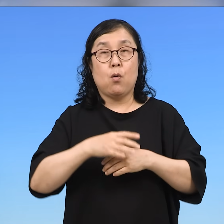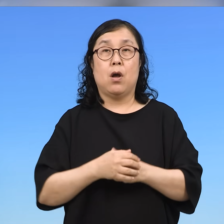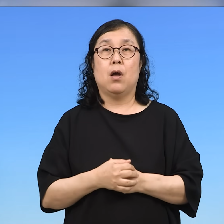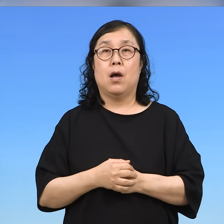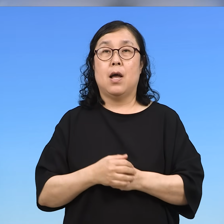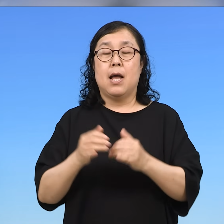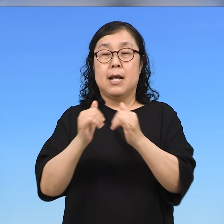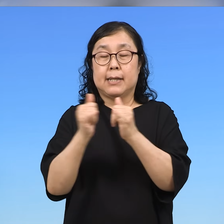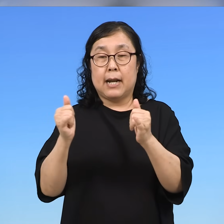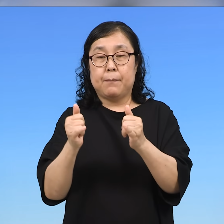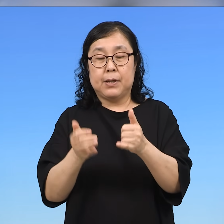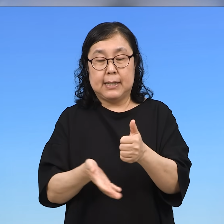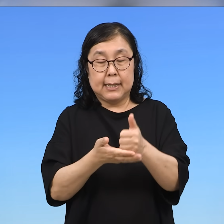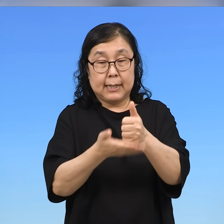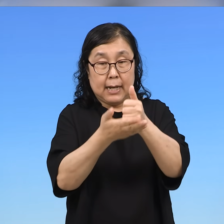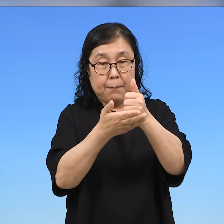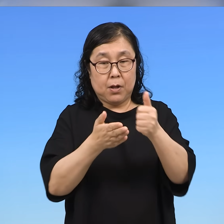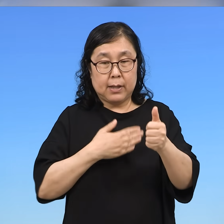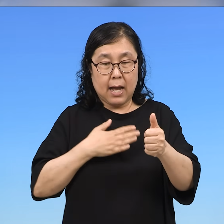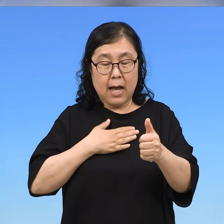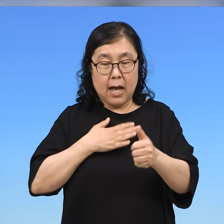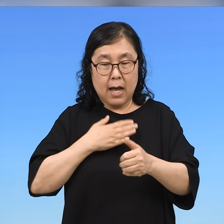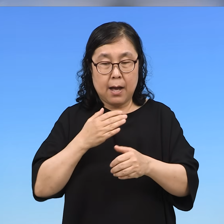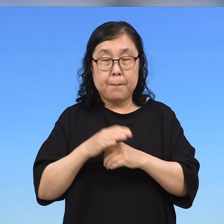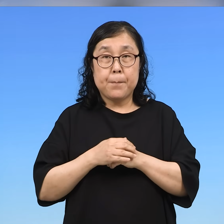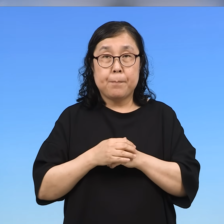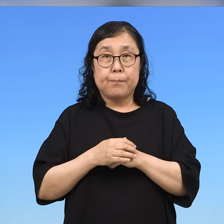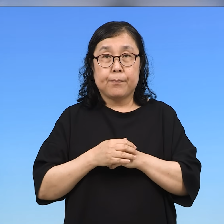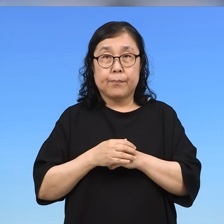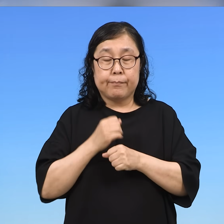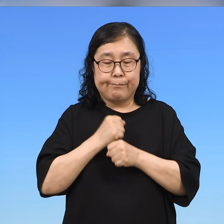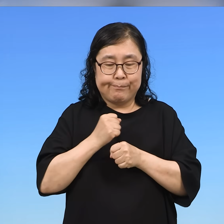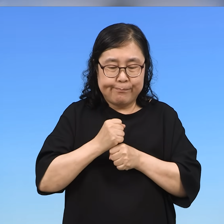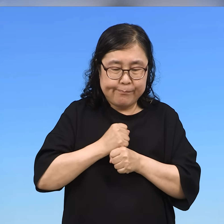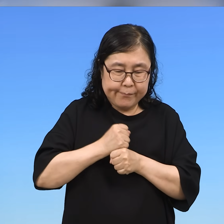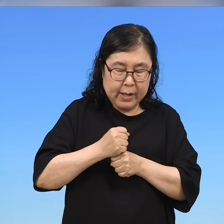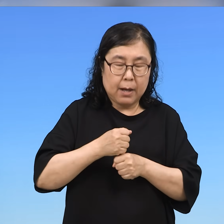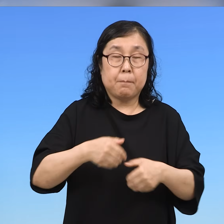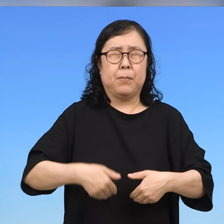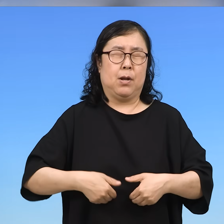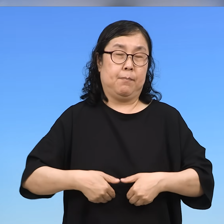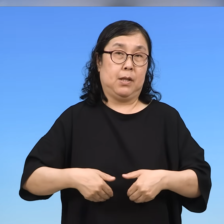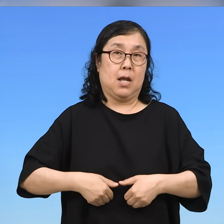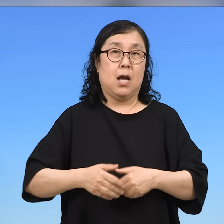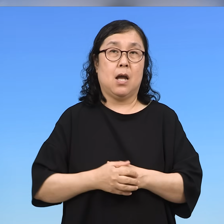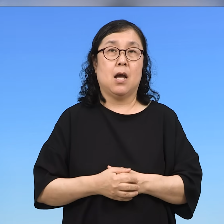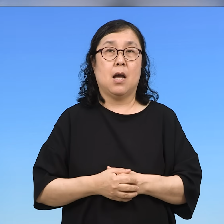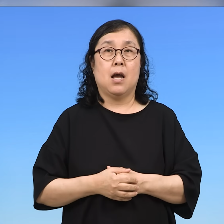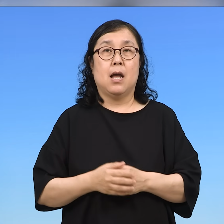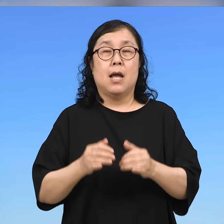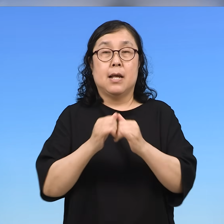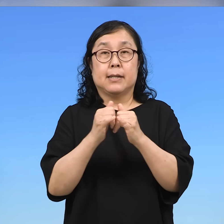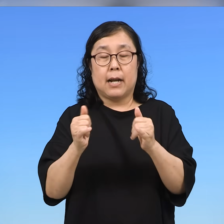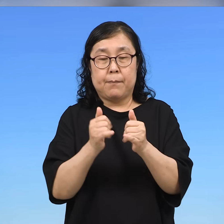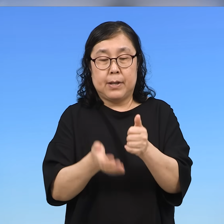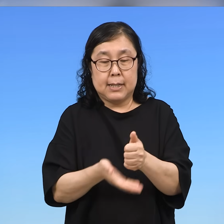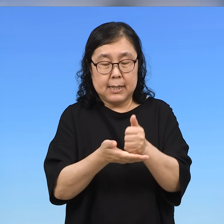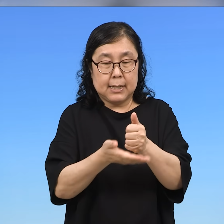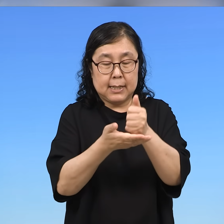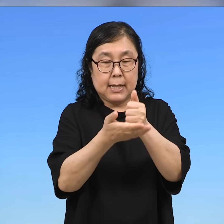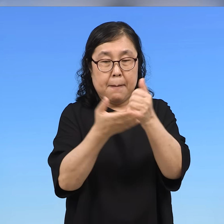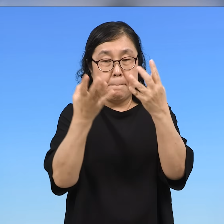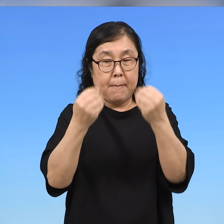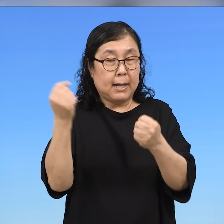사람들이 칭찬하면 그 긴장해야 됩니다. 왜 긴장해야 되는지 아십니까? 특히 우리 청년들 잘 들으세요. 여러분,